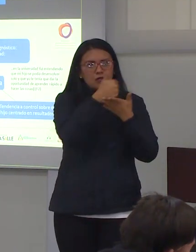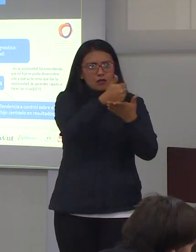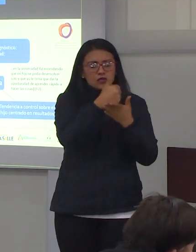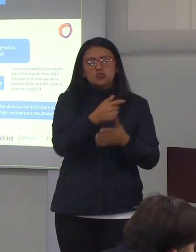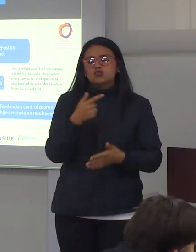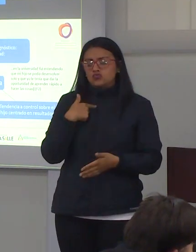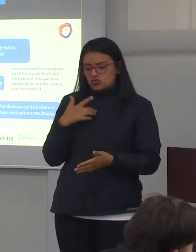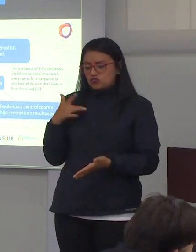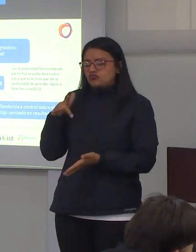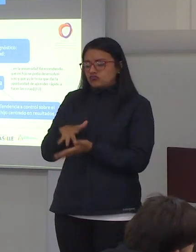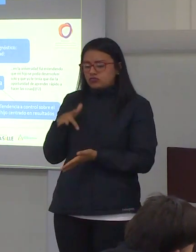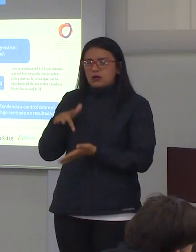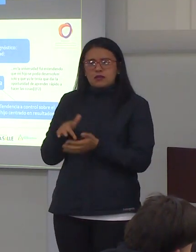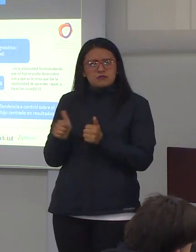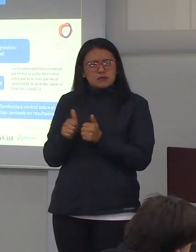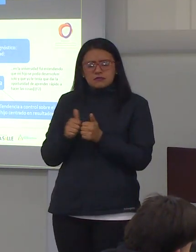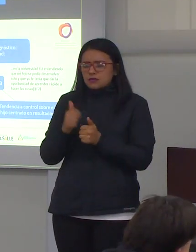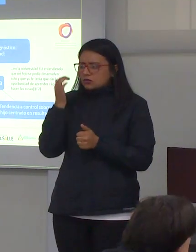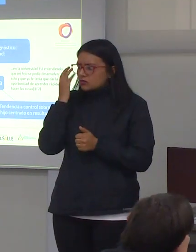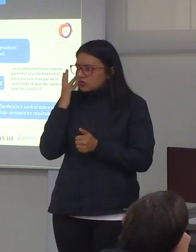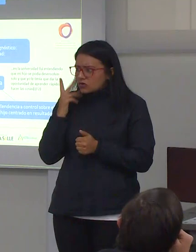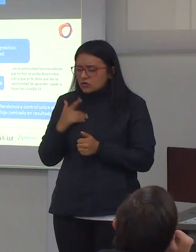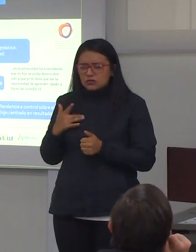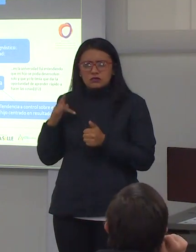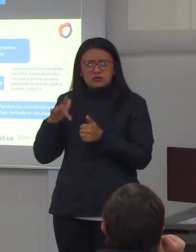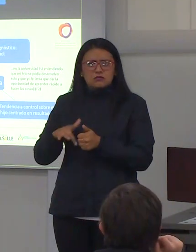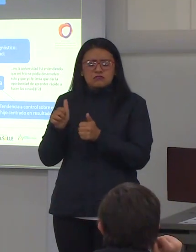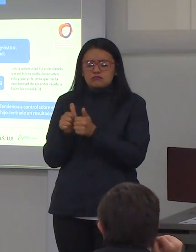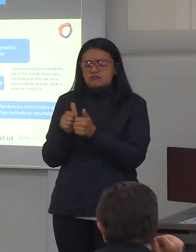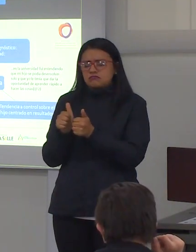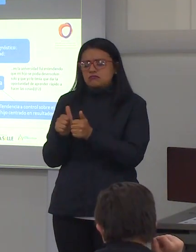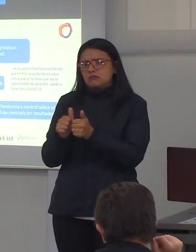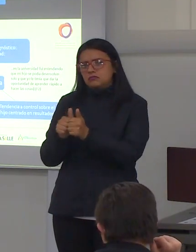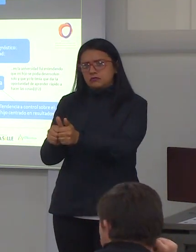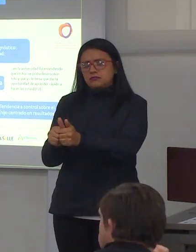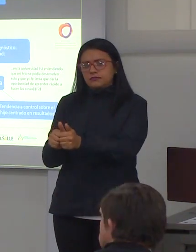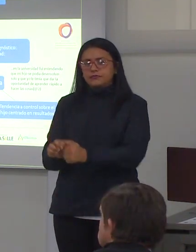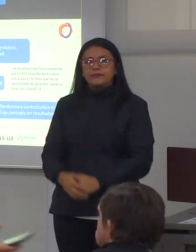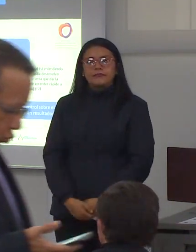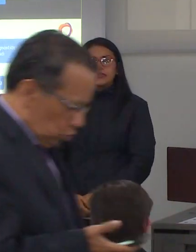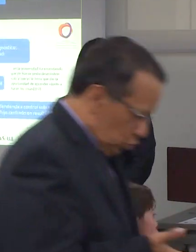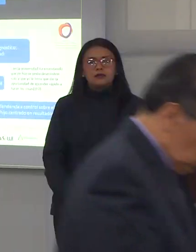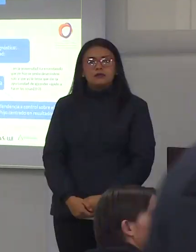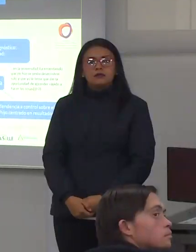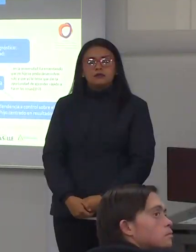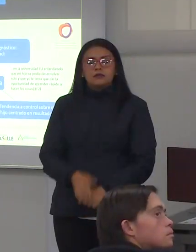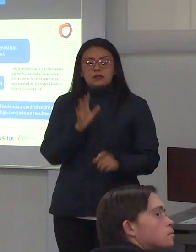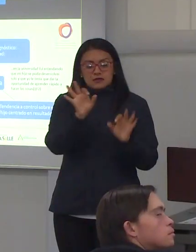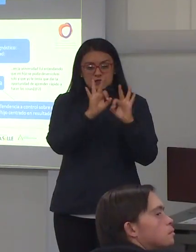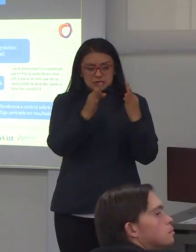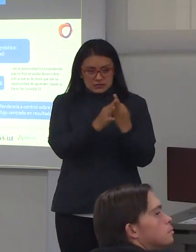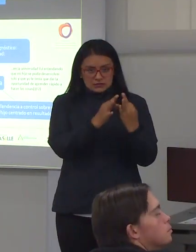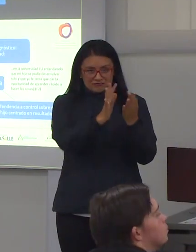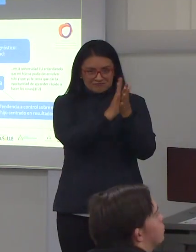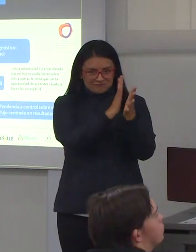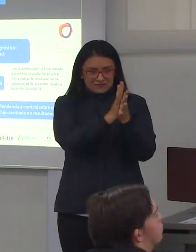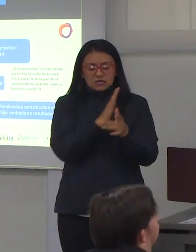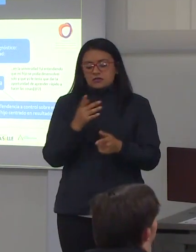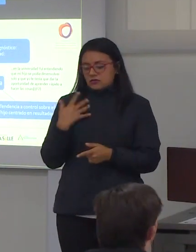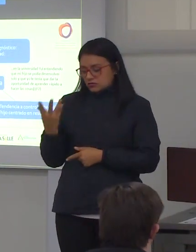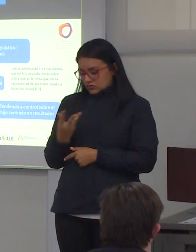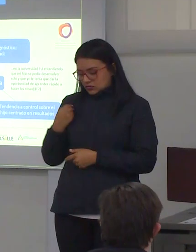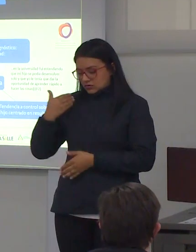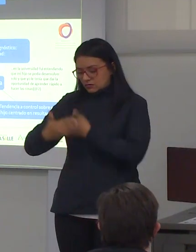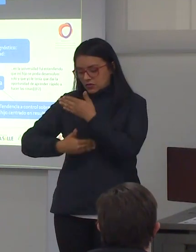asistía al colegio con él todos los días cuando empezamos a hacer los procesos con la familia que fue un